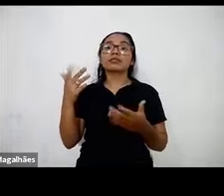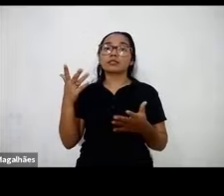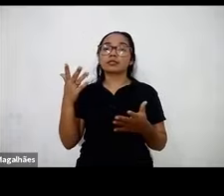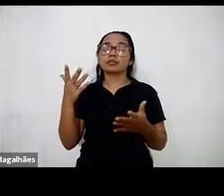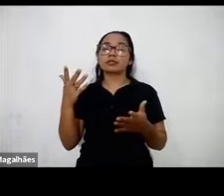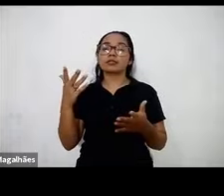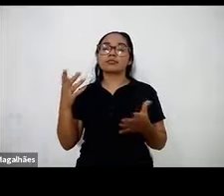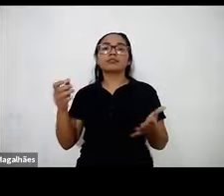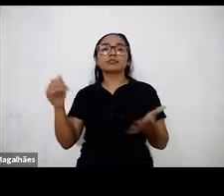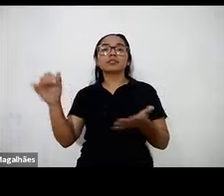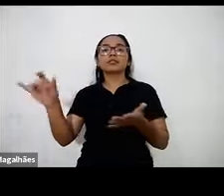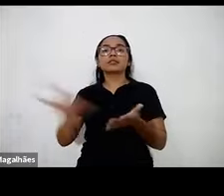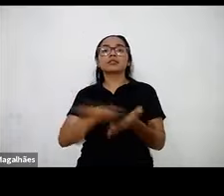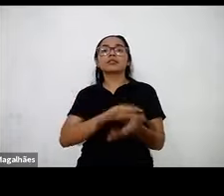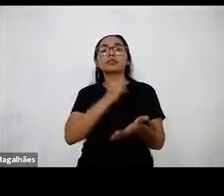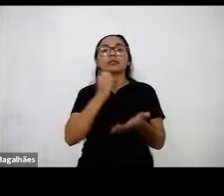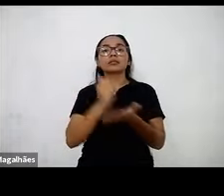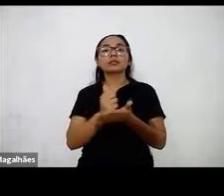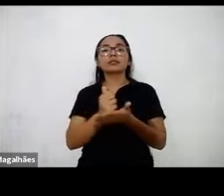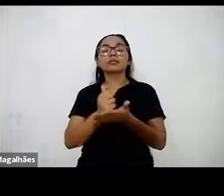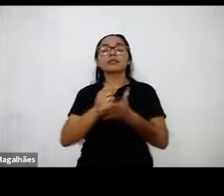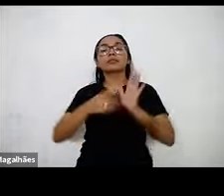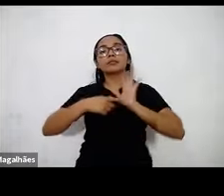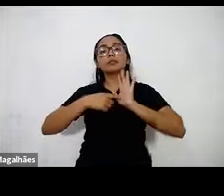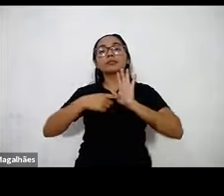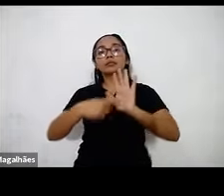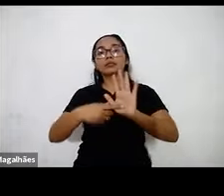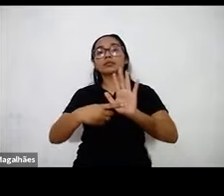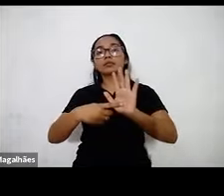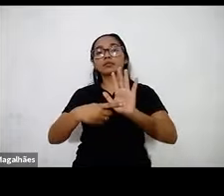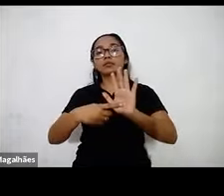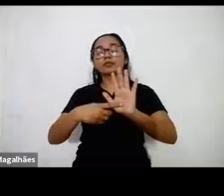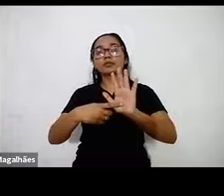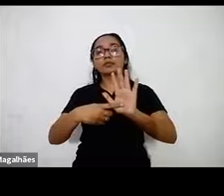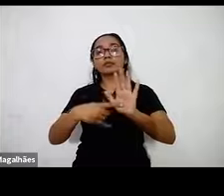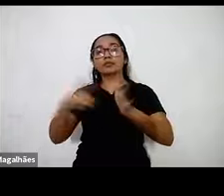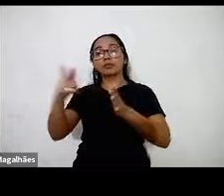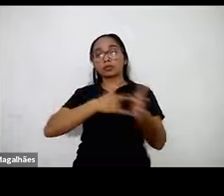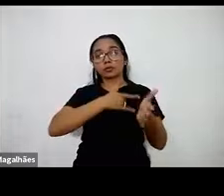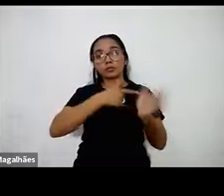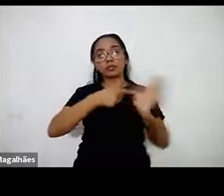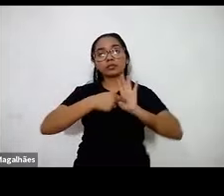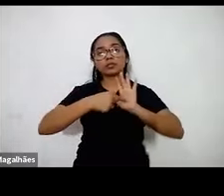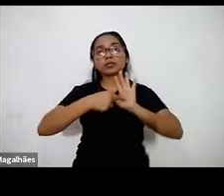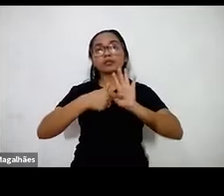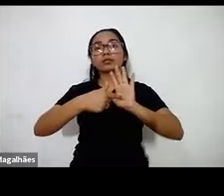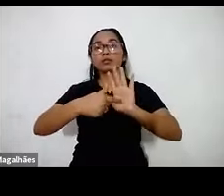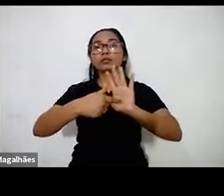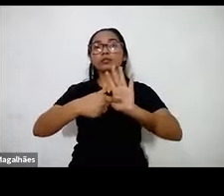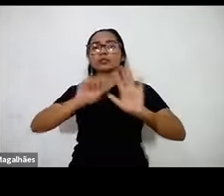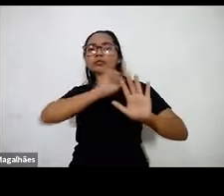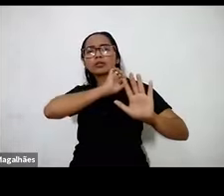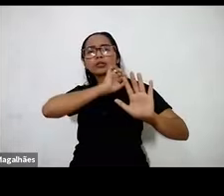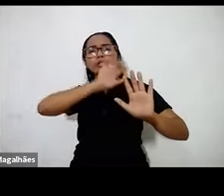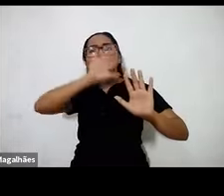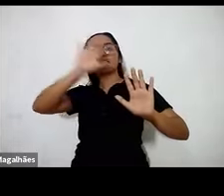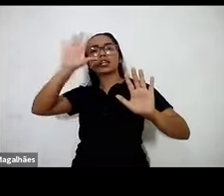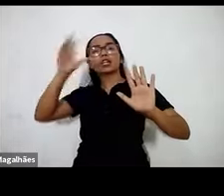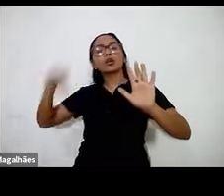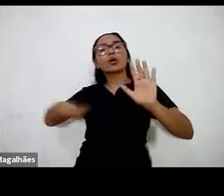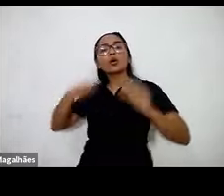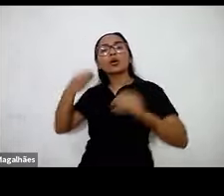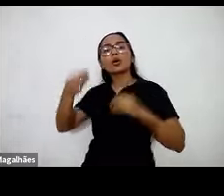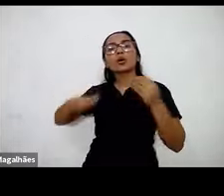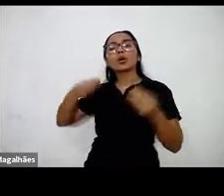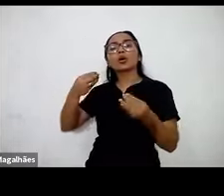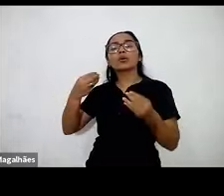documento com algumas bandeiras de luta do movimento, mas também a partir de da escuta dos usuários, da escuta dos profissionais, da escuta